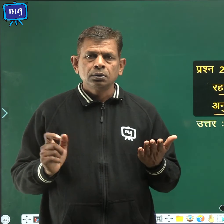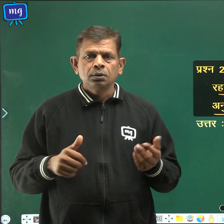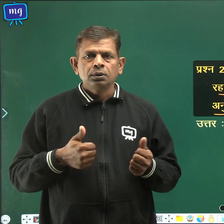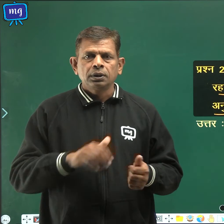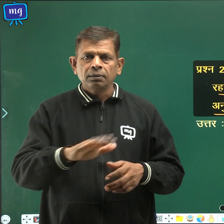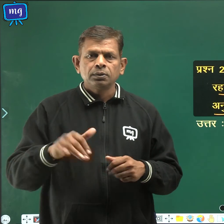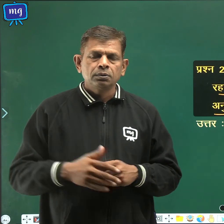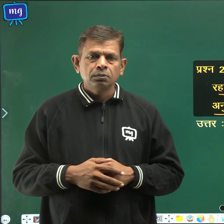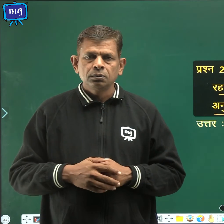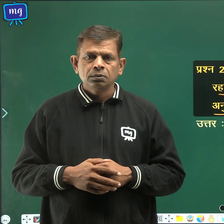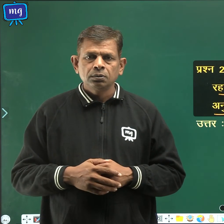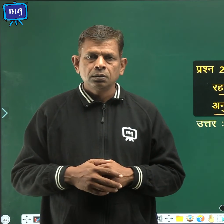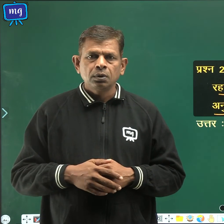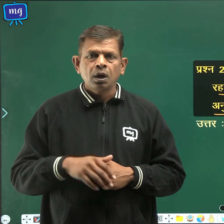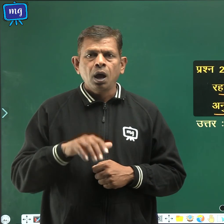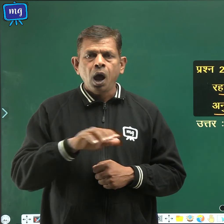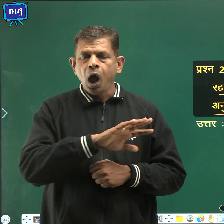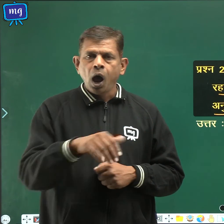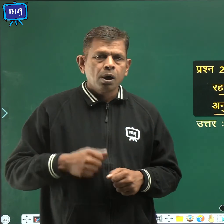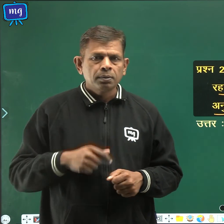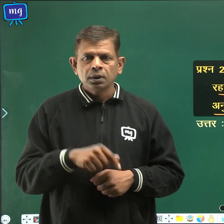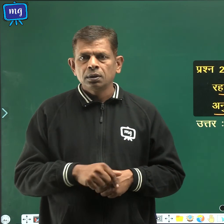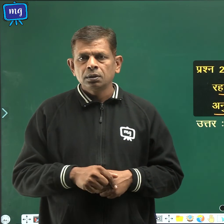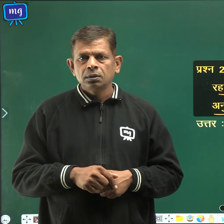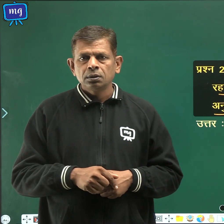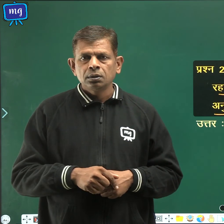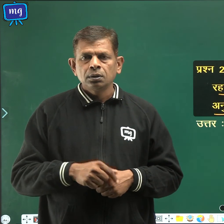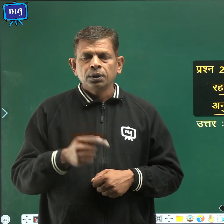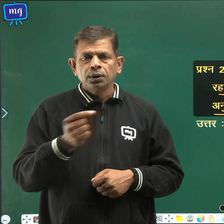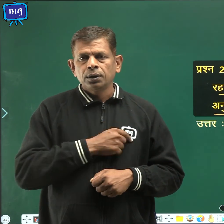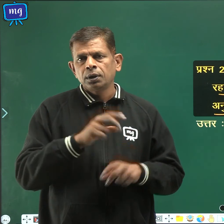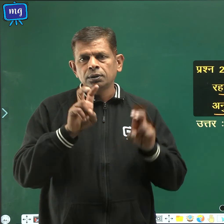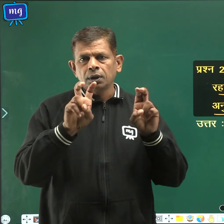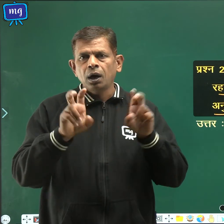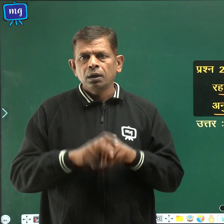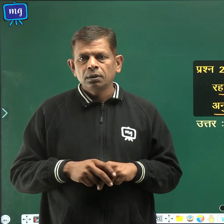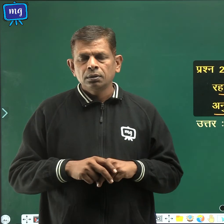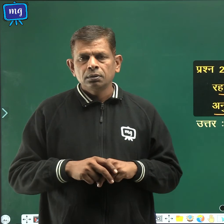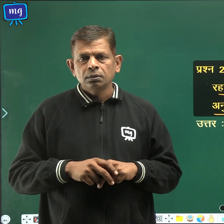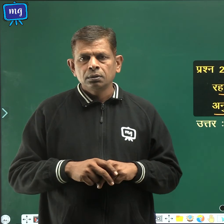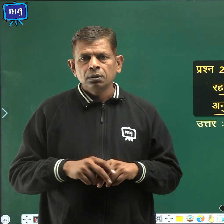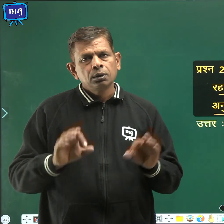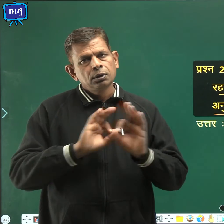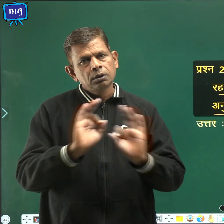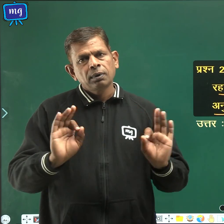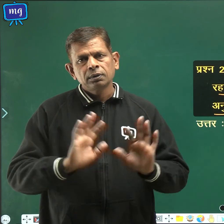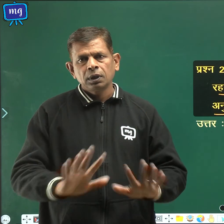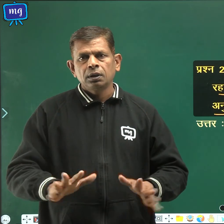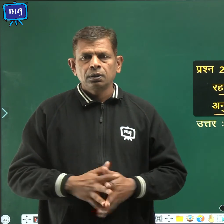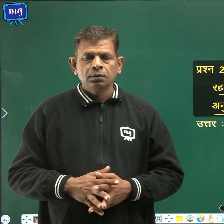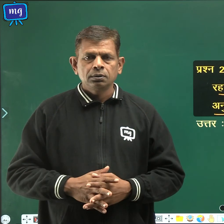ठीक है बच्चों, अब हमने यह अध्याय समाप्त कर लिया